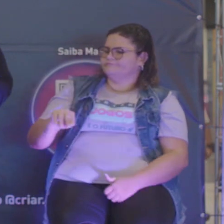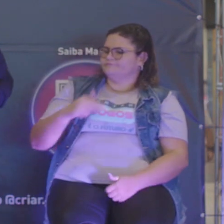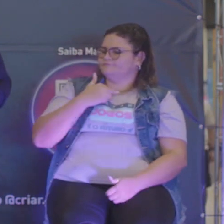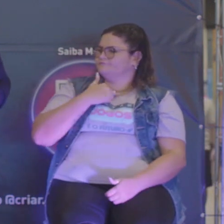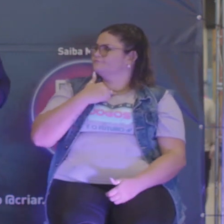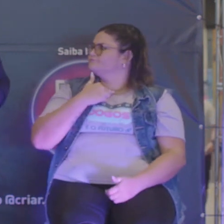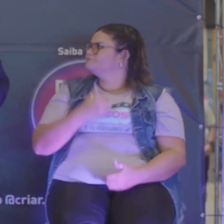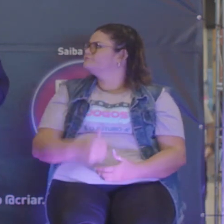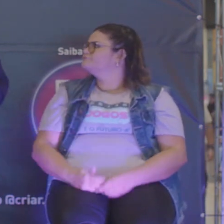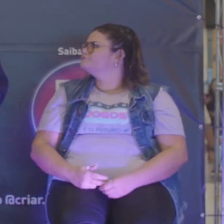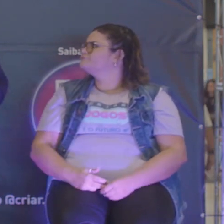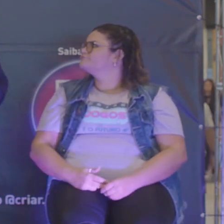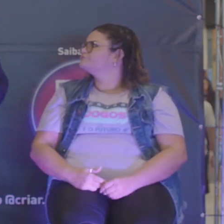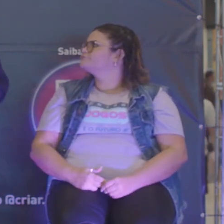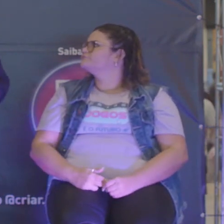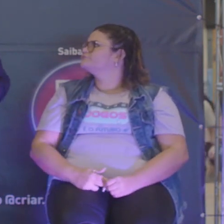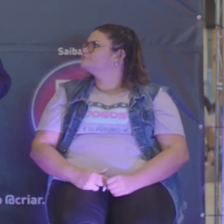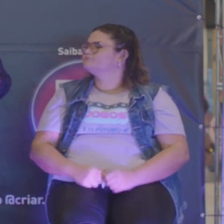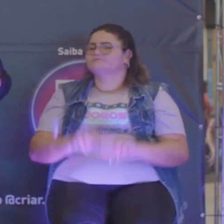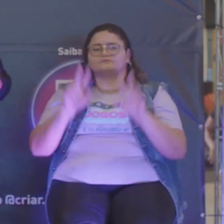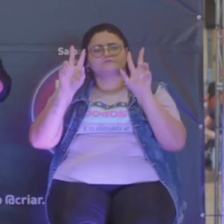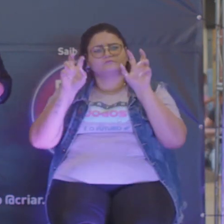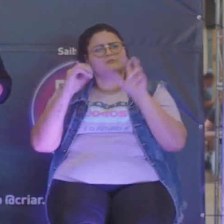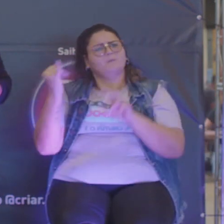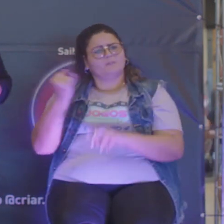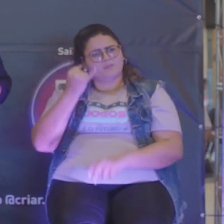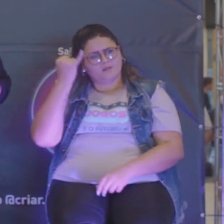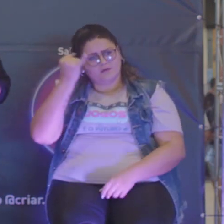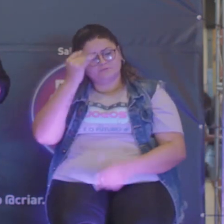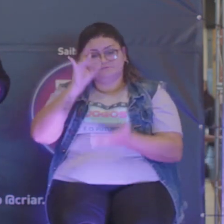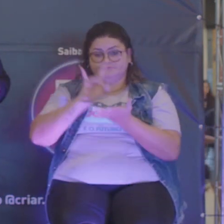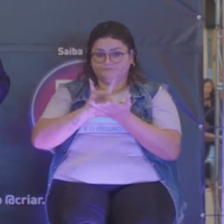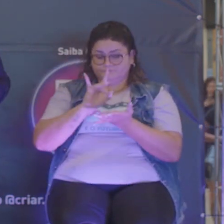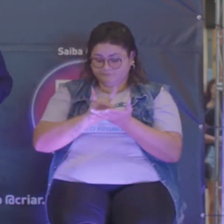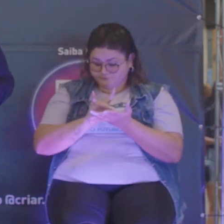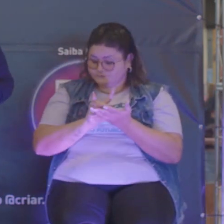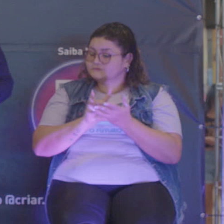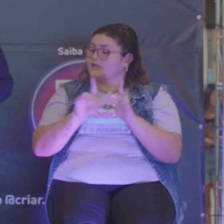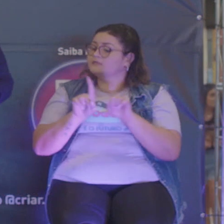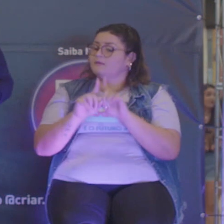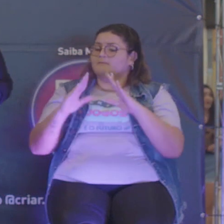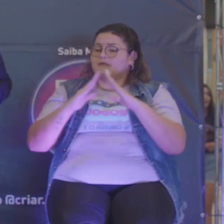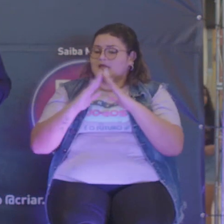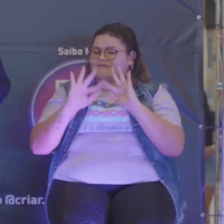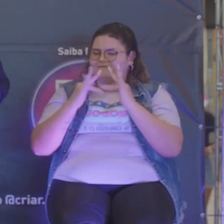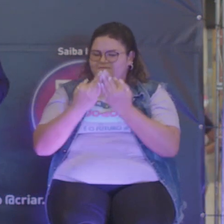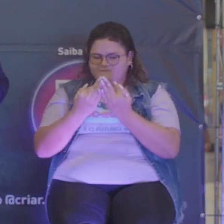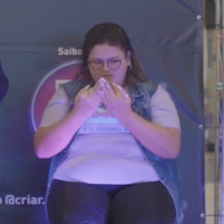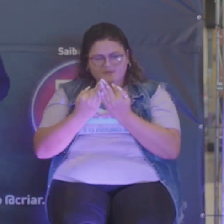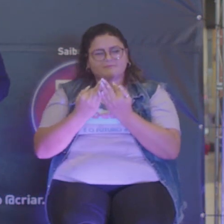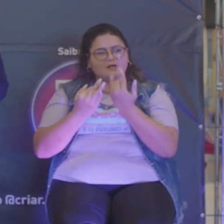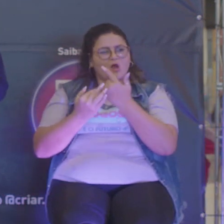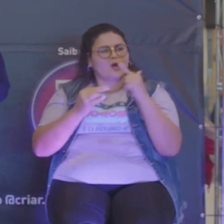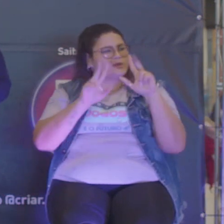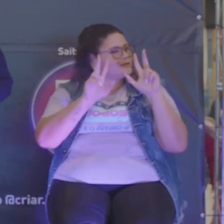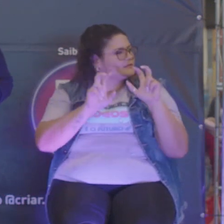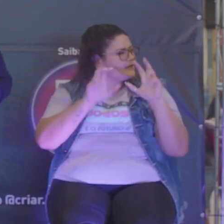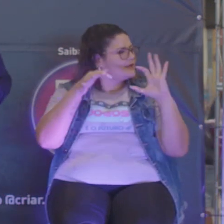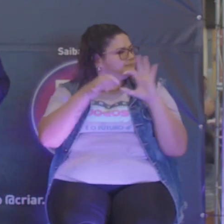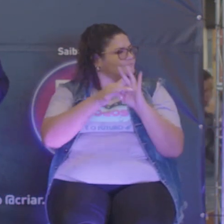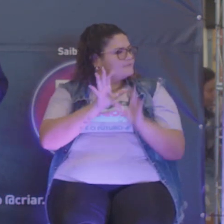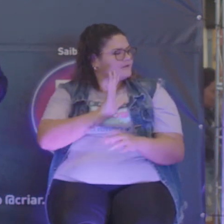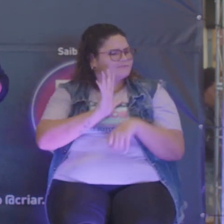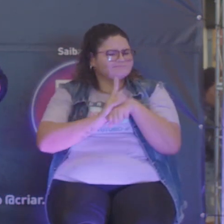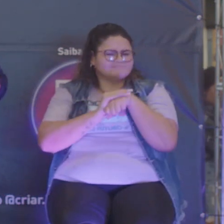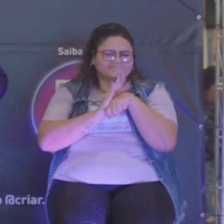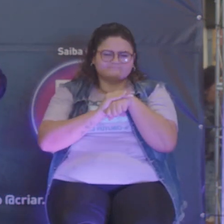É verdade. Tema super importante e também eu acho que casa muito com outra temática que eu adoro,